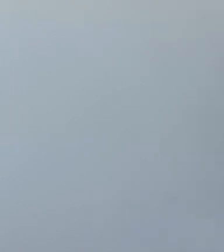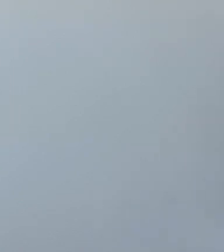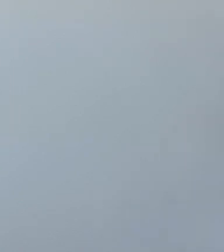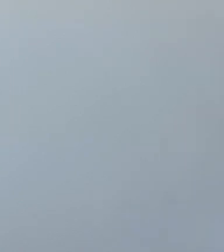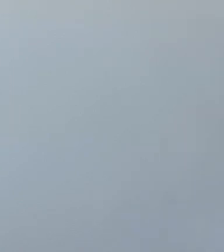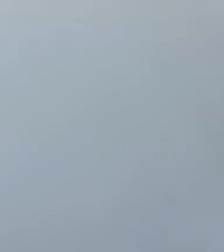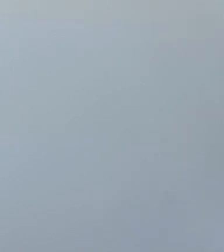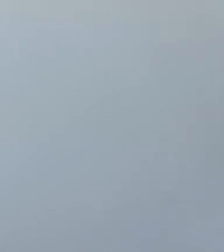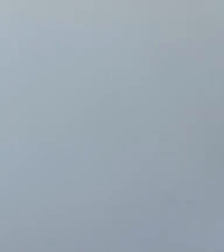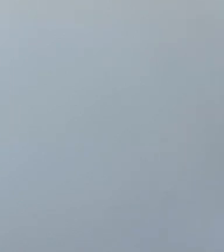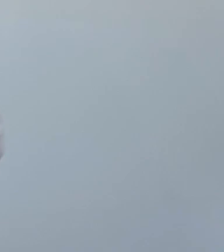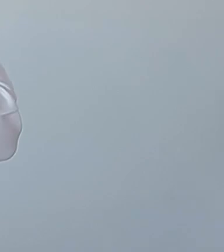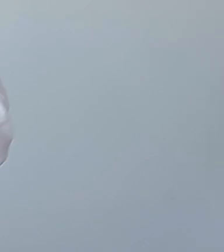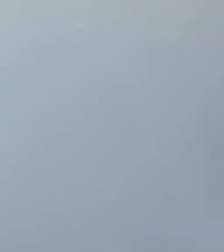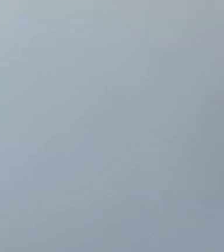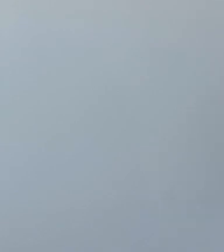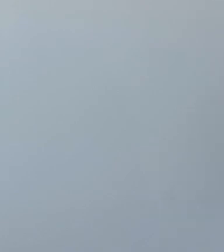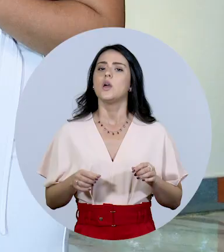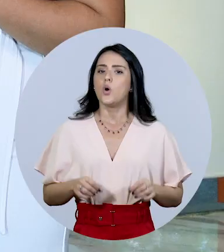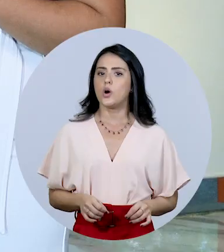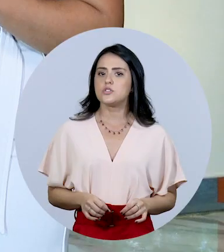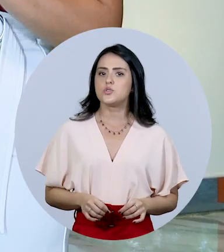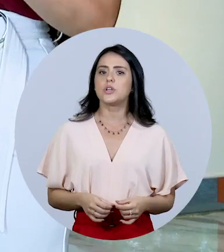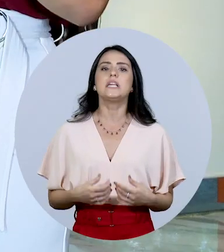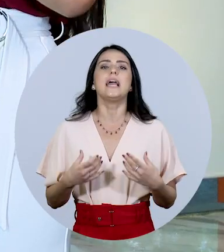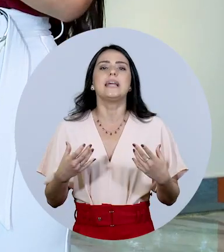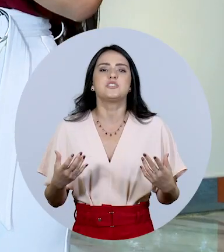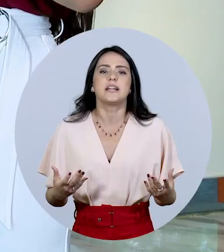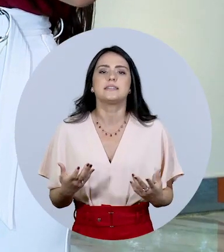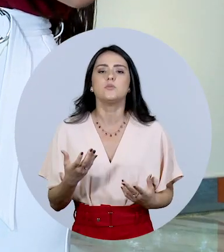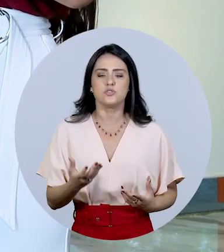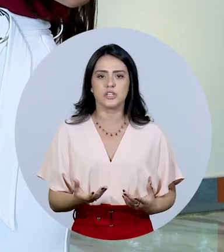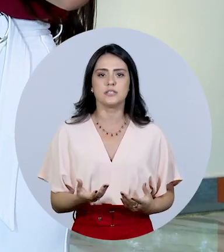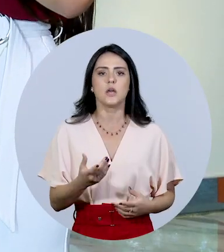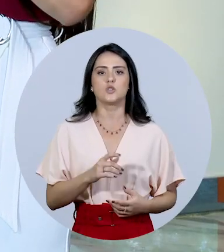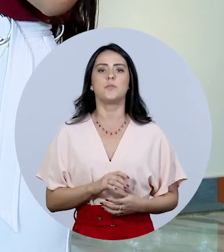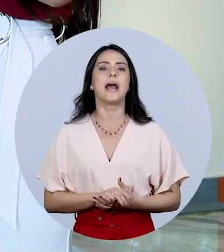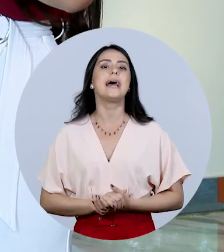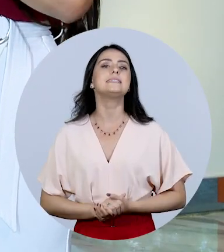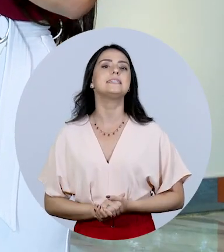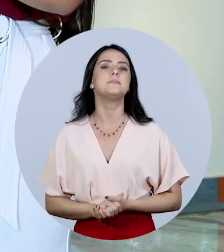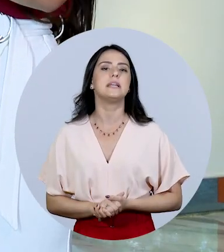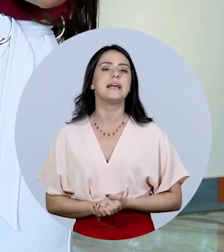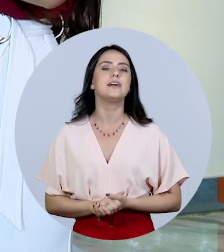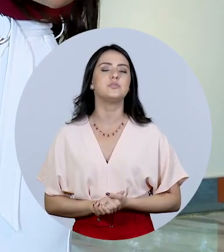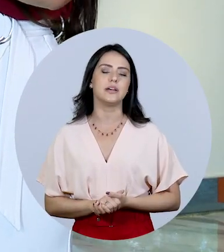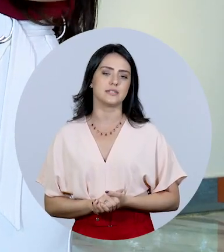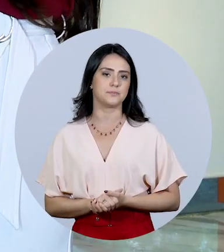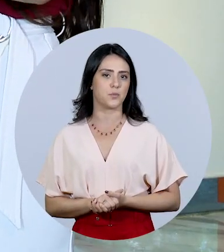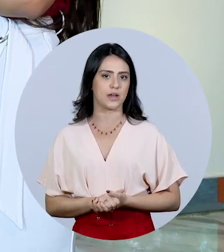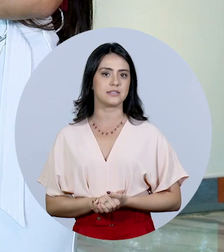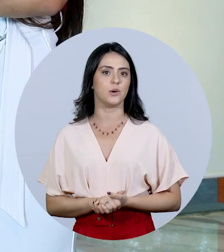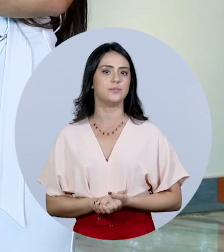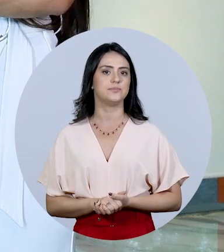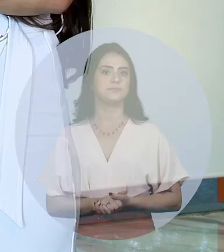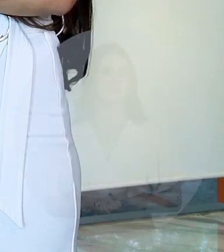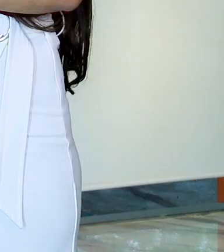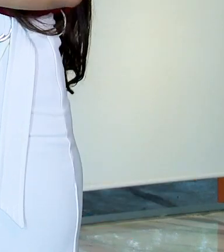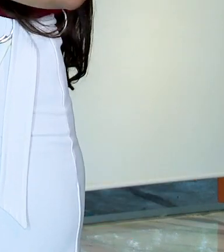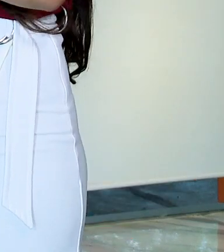marco norteador e muito importante. Hoje, o que a legislação diz sobre a acessibilidade dessa